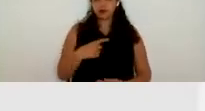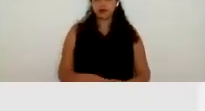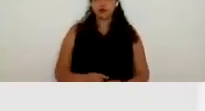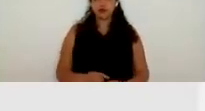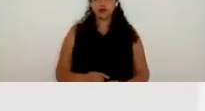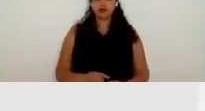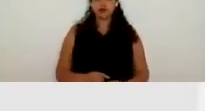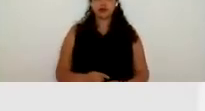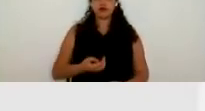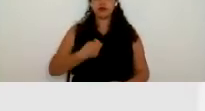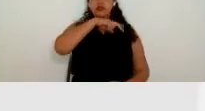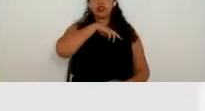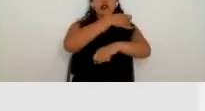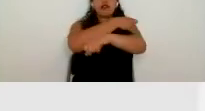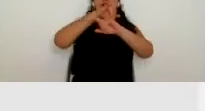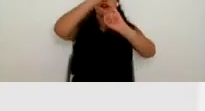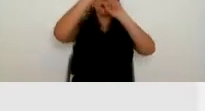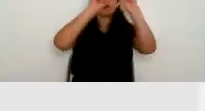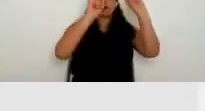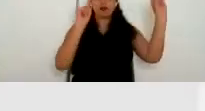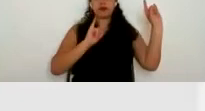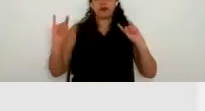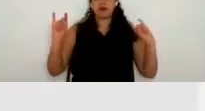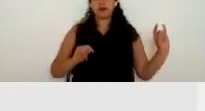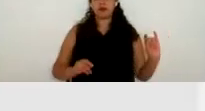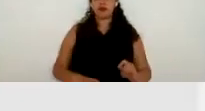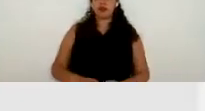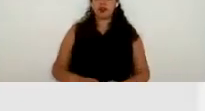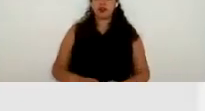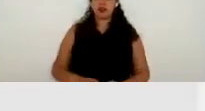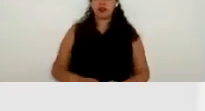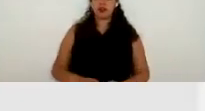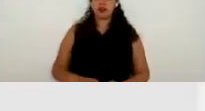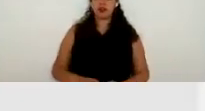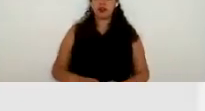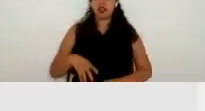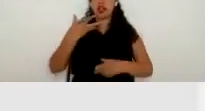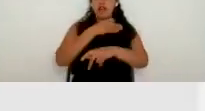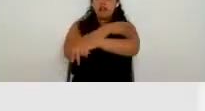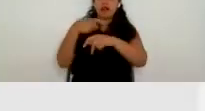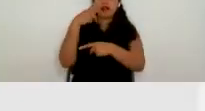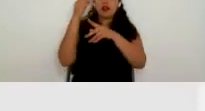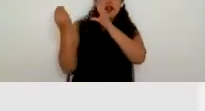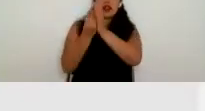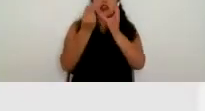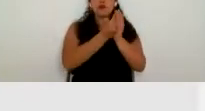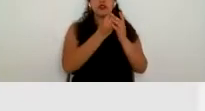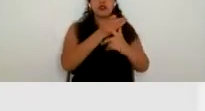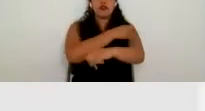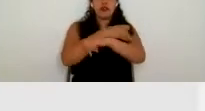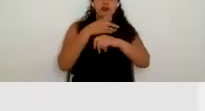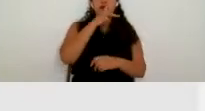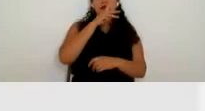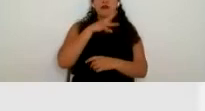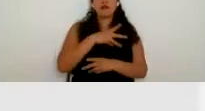familia gama y aquí están todas las clasificaciones de familia la familia nuclear la extensa la